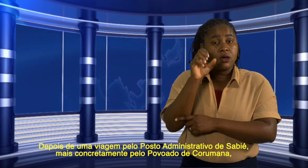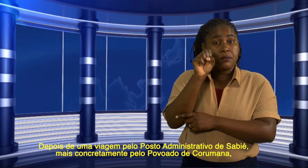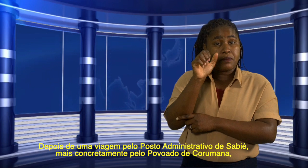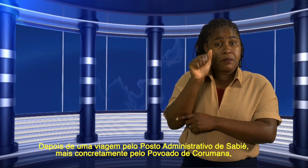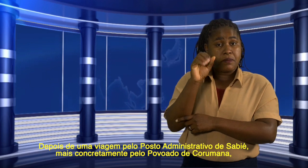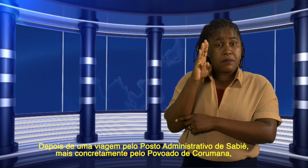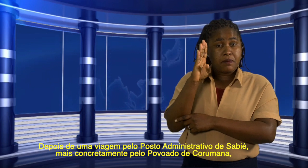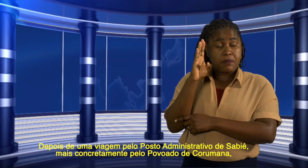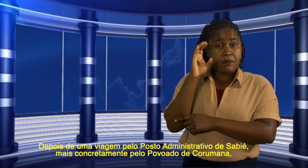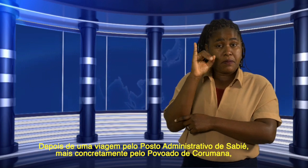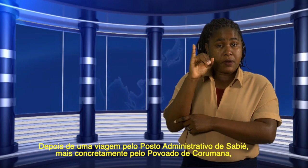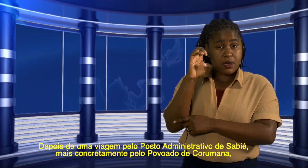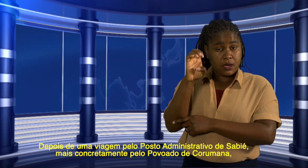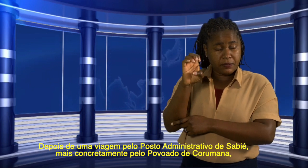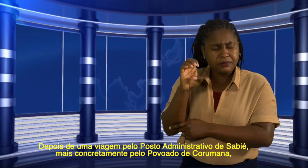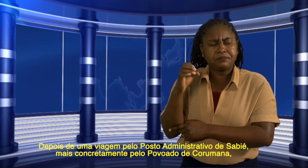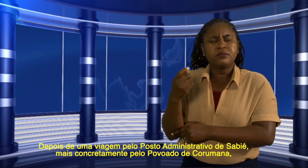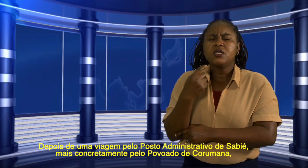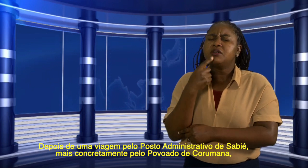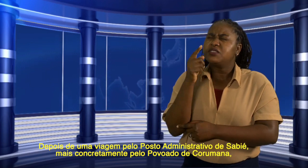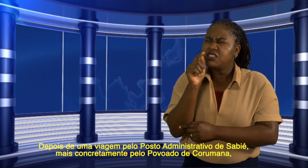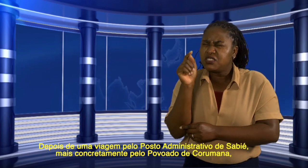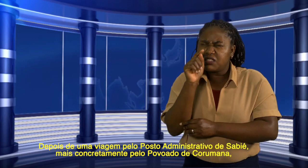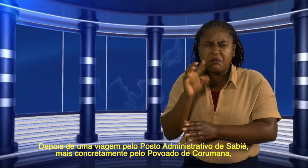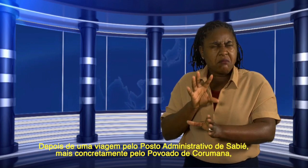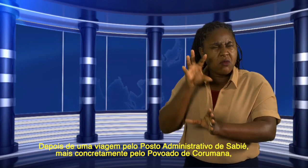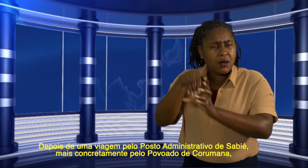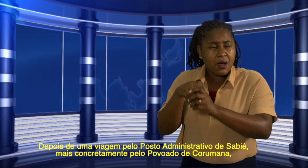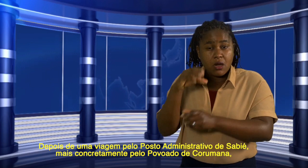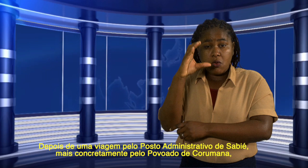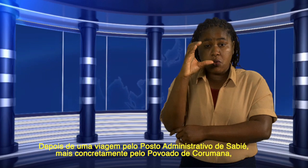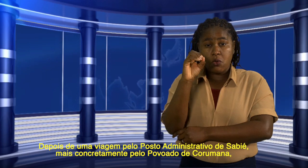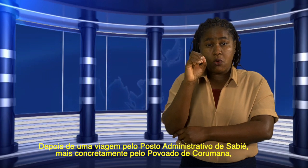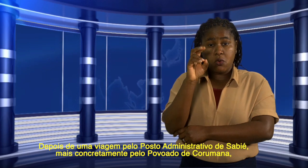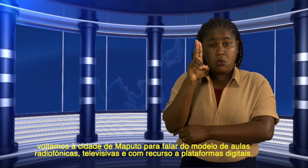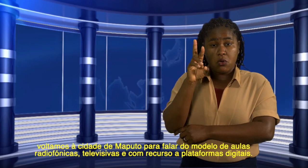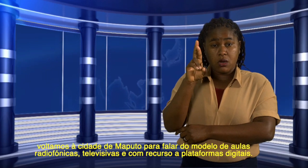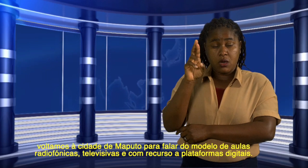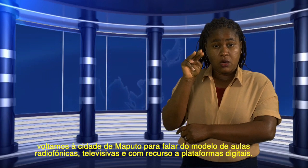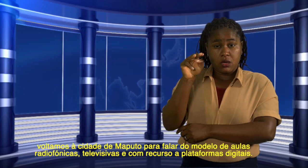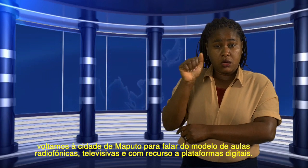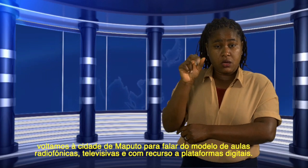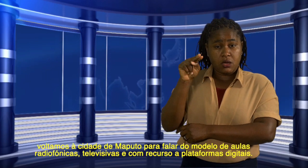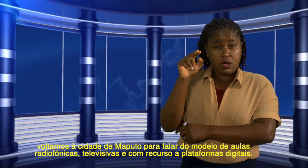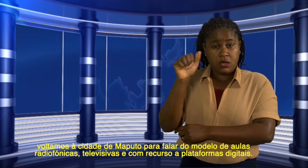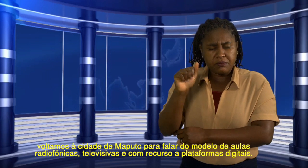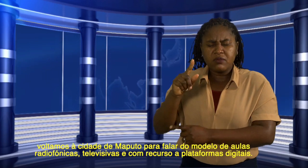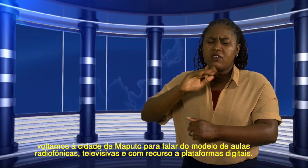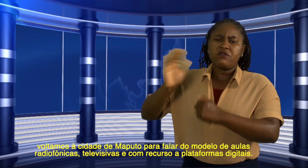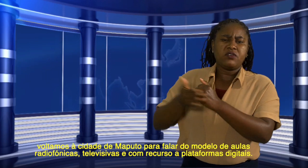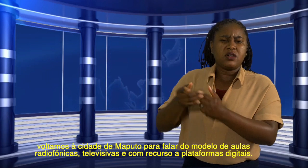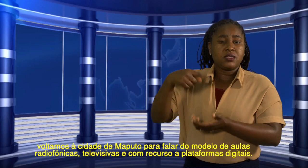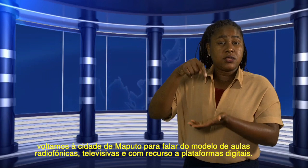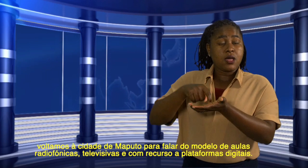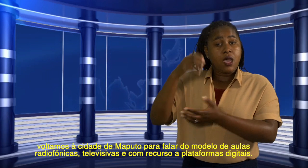pelo posto administrativo de Sabié, mais concretamente no povoado de Corumana, voltamos à cidade de Maputo para falar